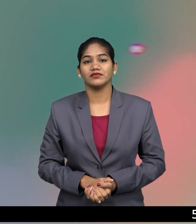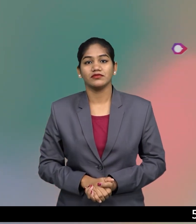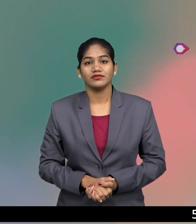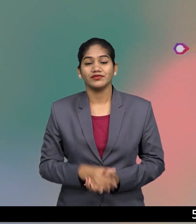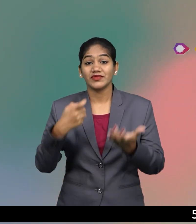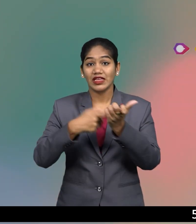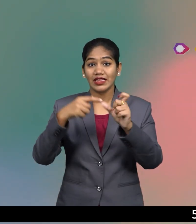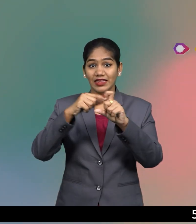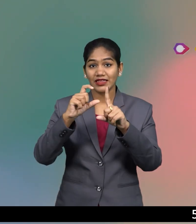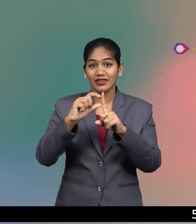5. తగ్గింపు,